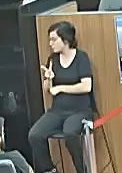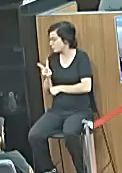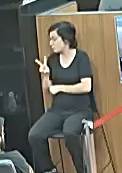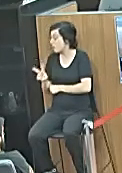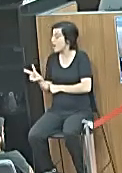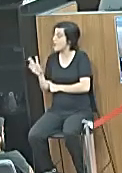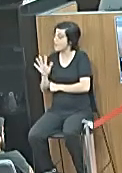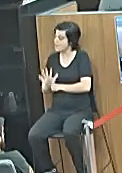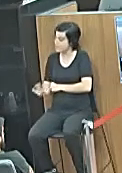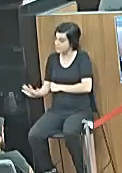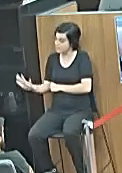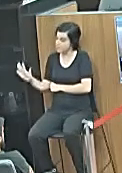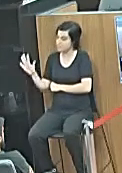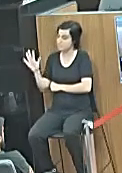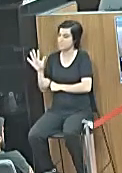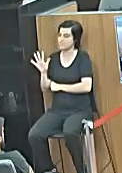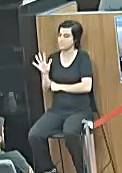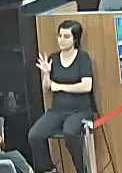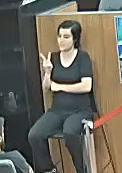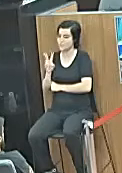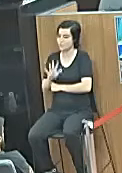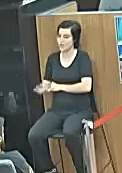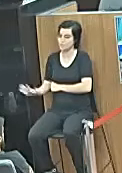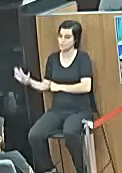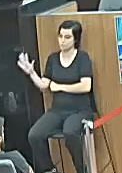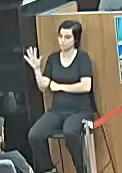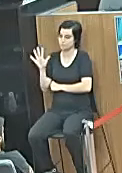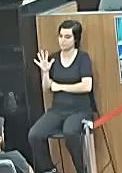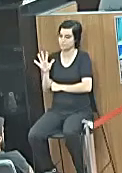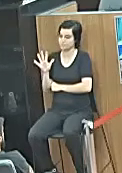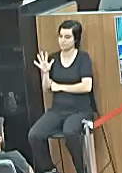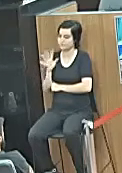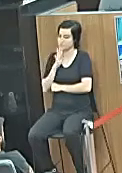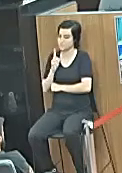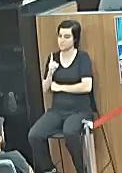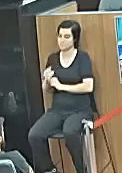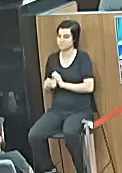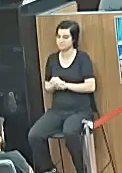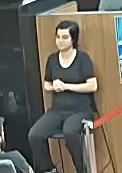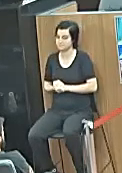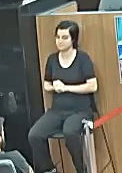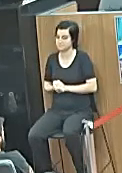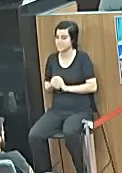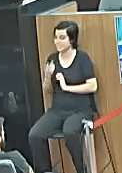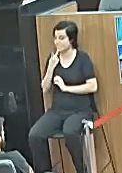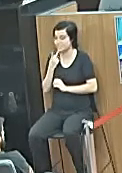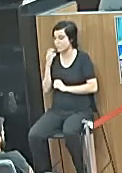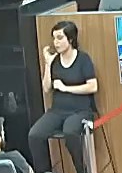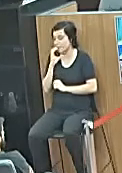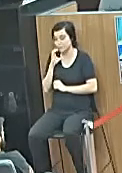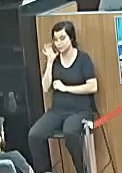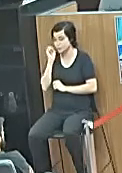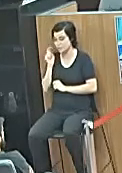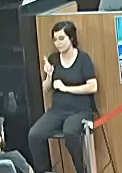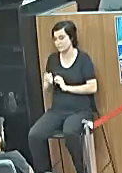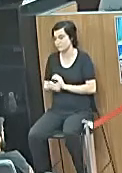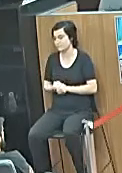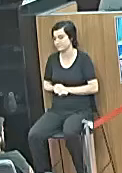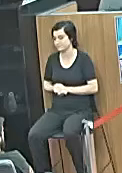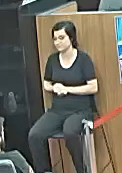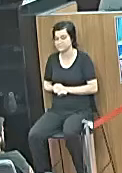4227 construção e adequação de rodovias o programa 081 incluir com o público alvo da ação